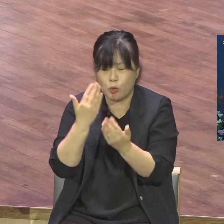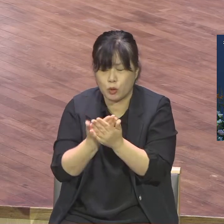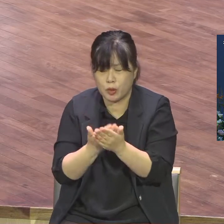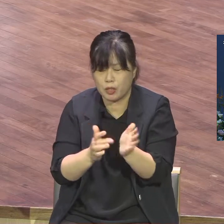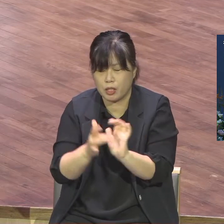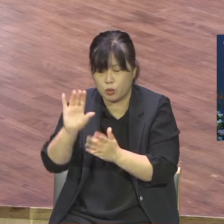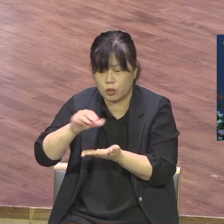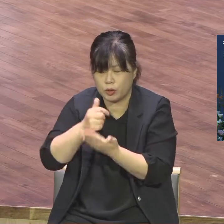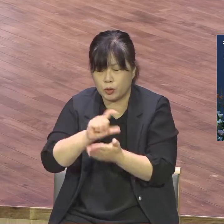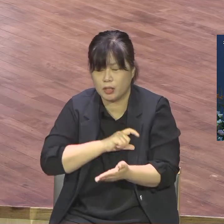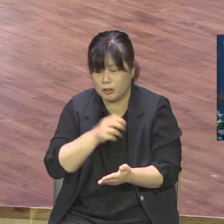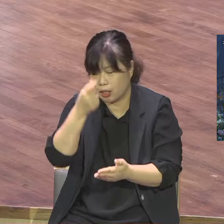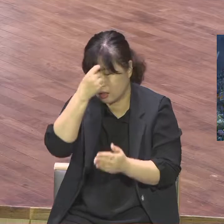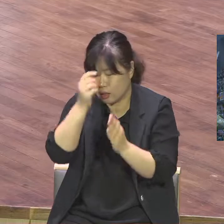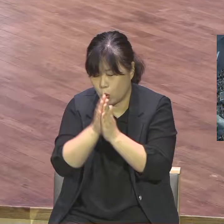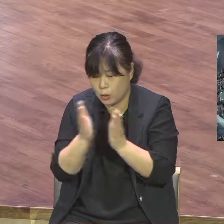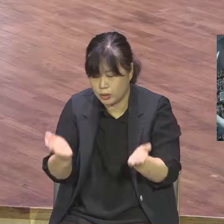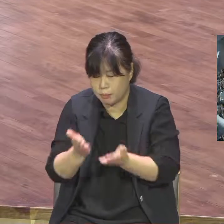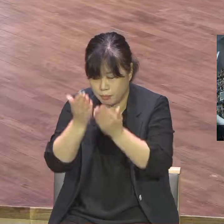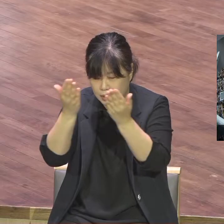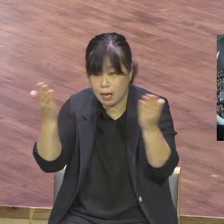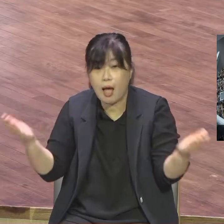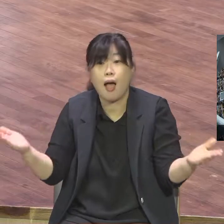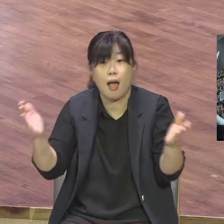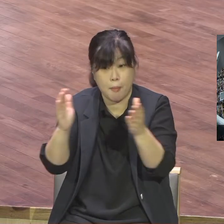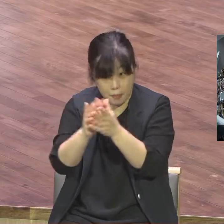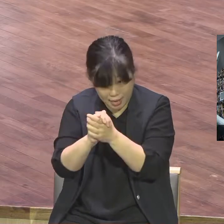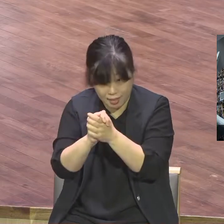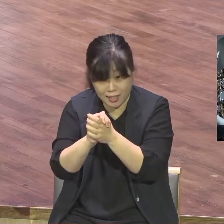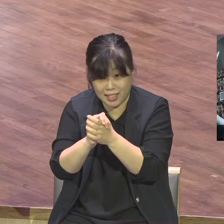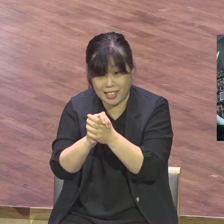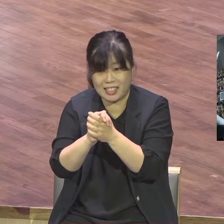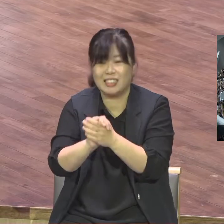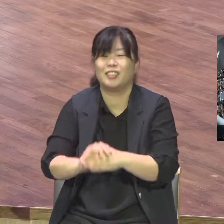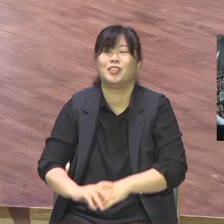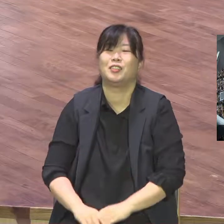받들어 기도합니다. 아멘.